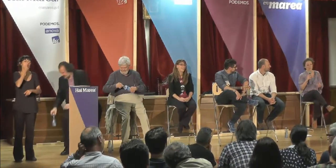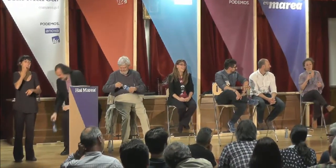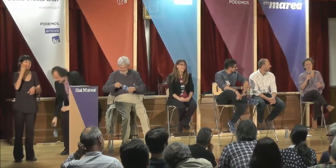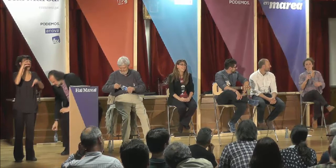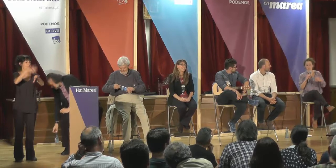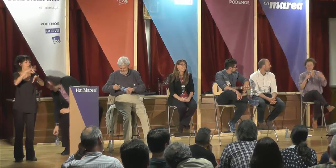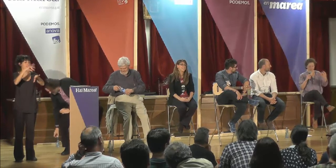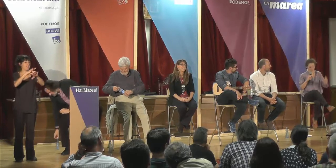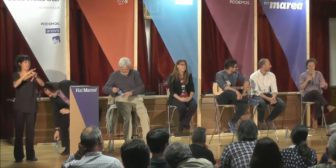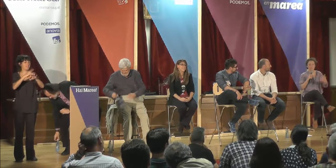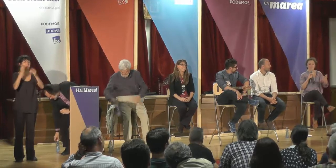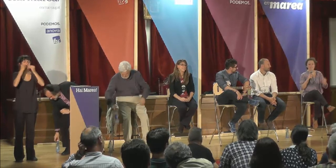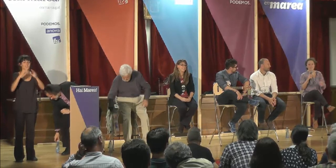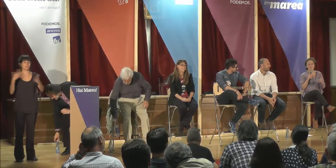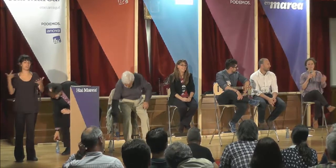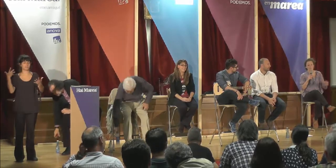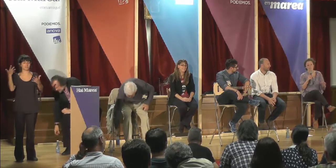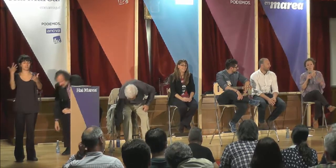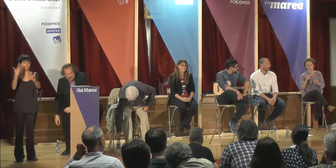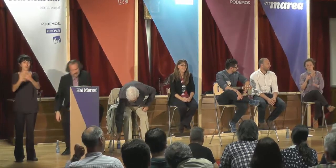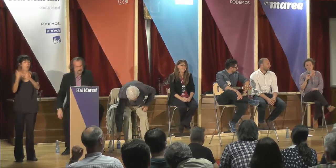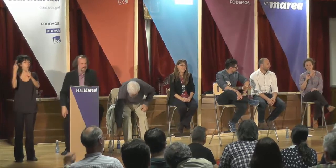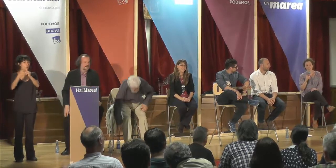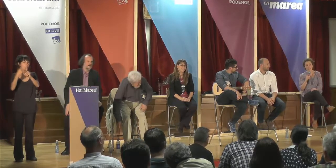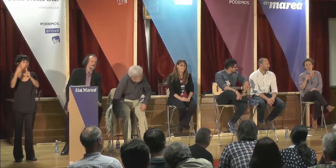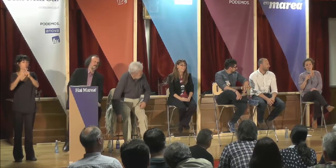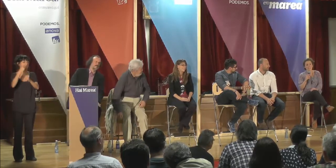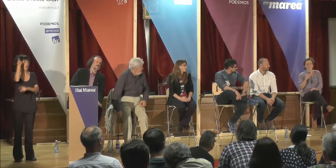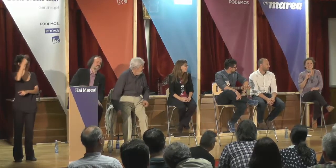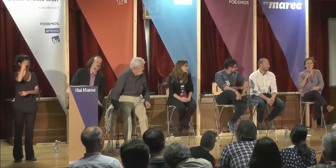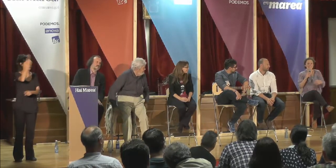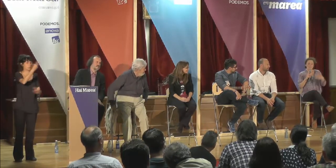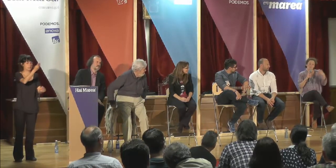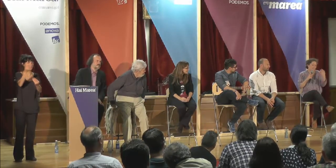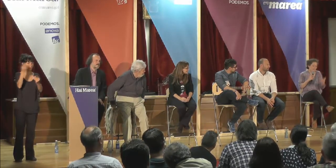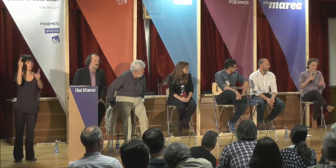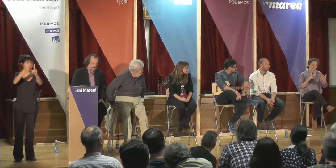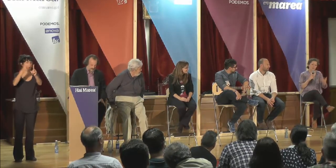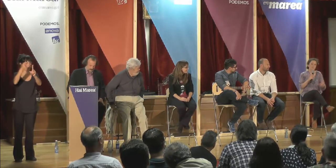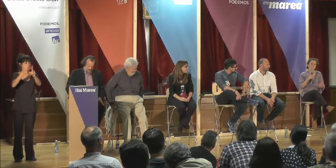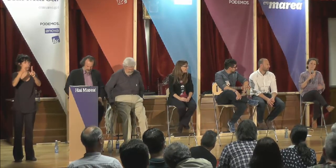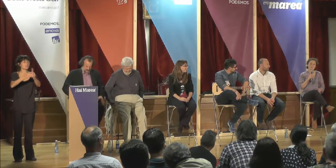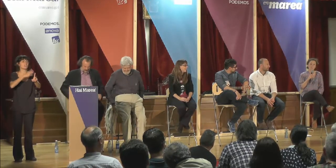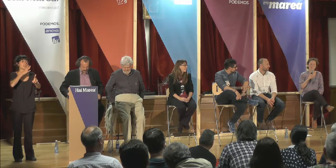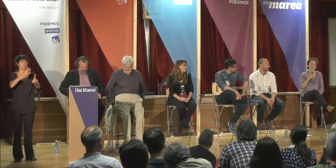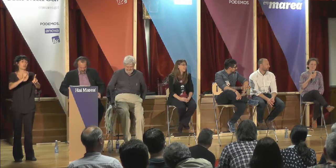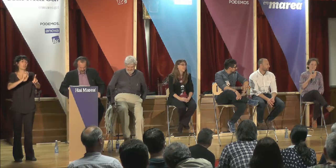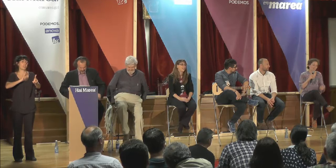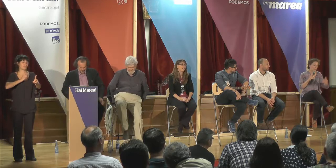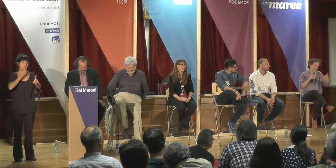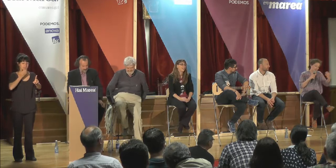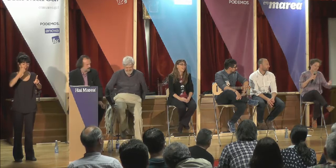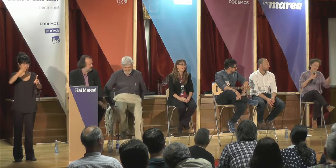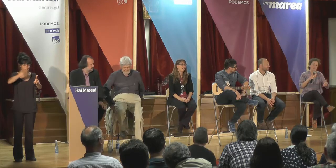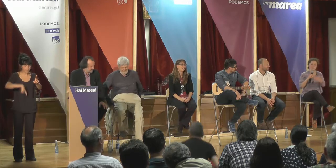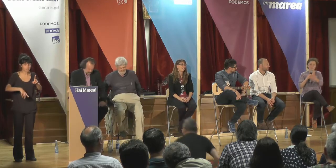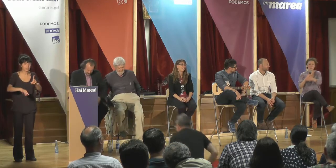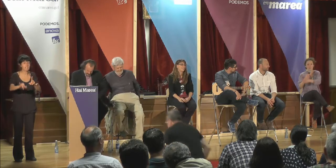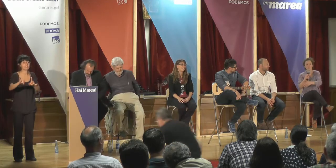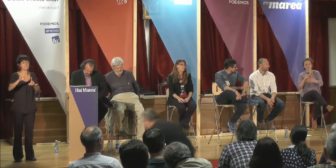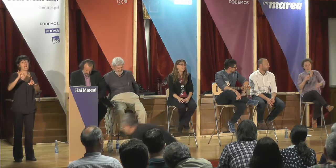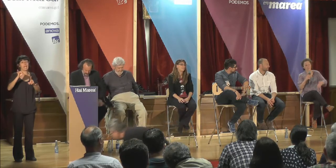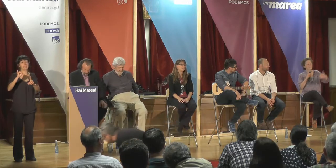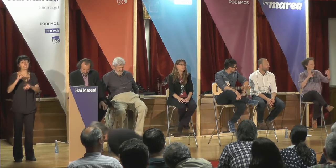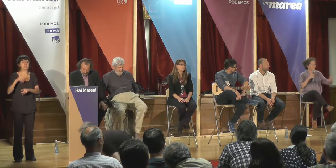da historia de xeito reiterado por diversas culturas, que ten moitísimos aportes para as persoas que teñen cancro e que neste país